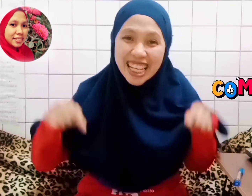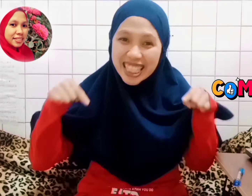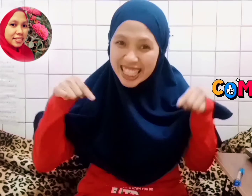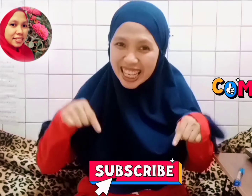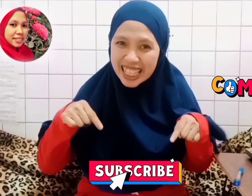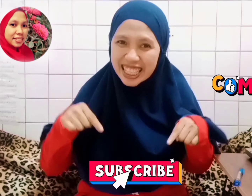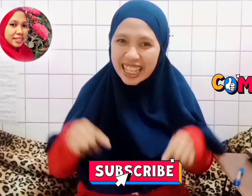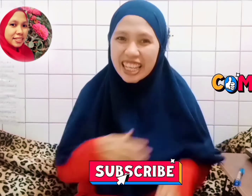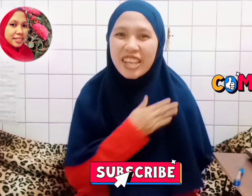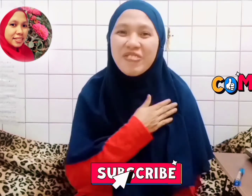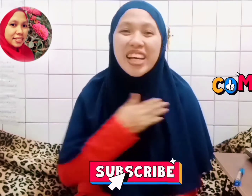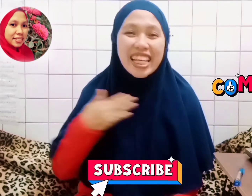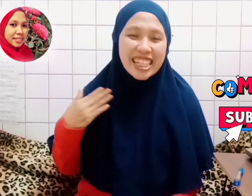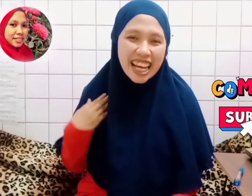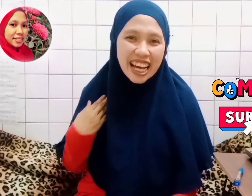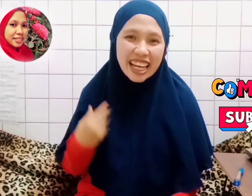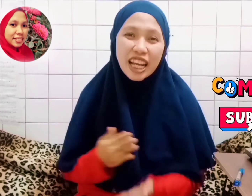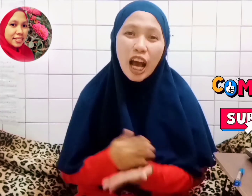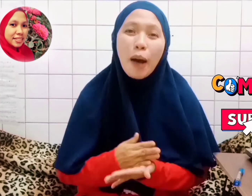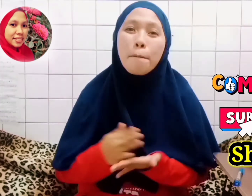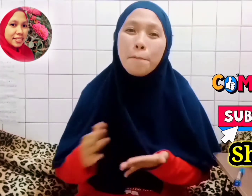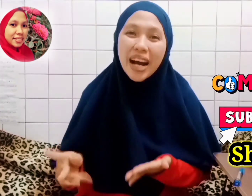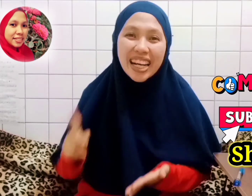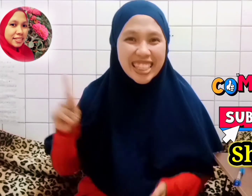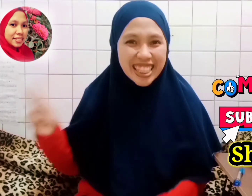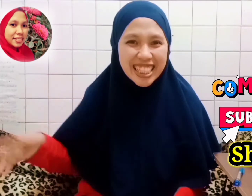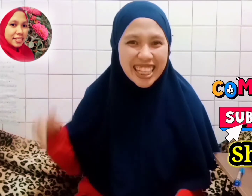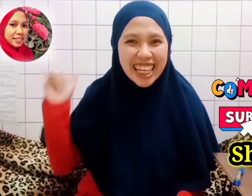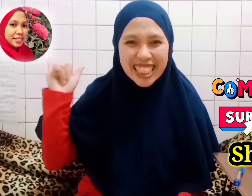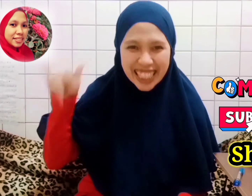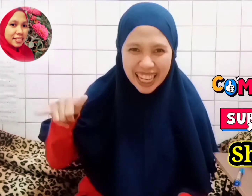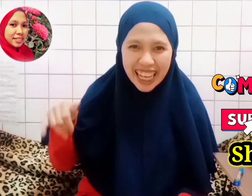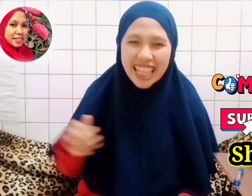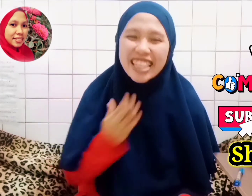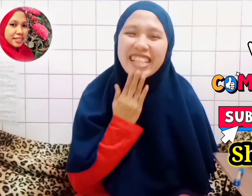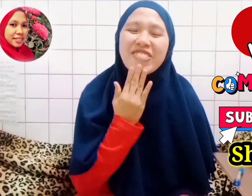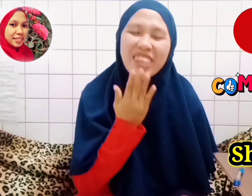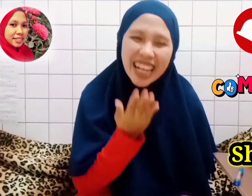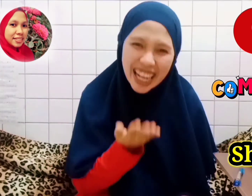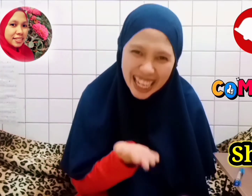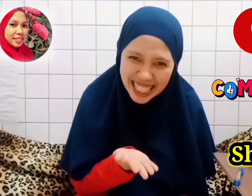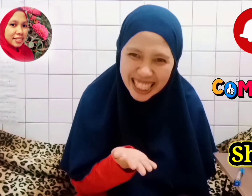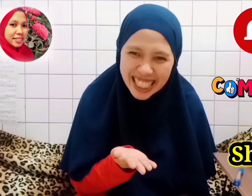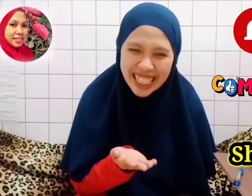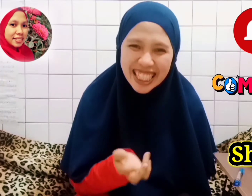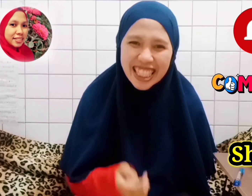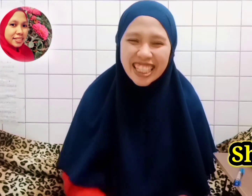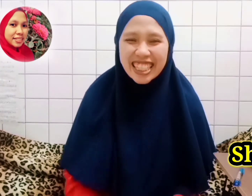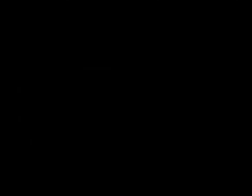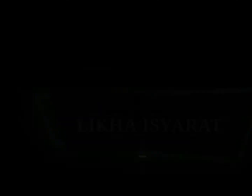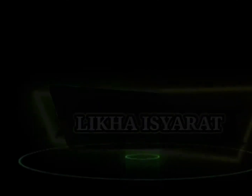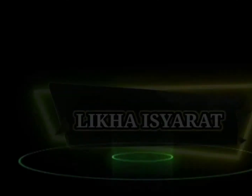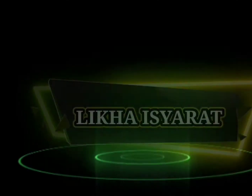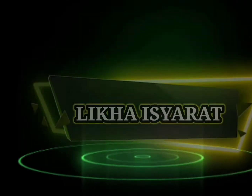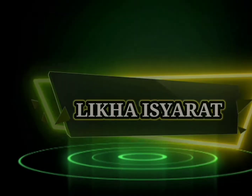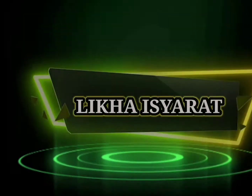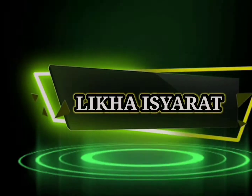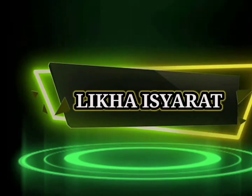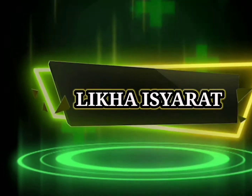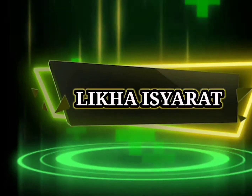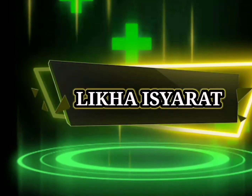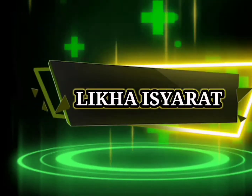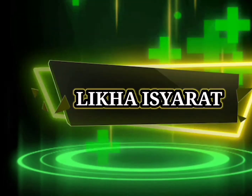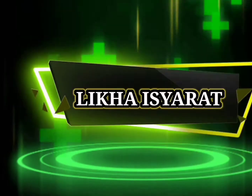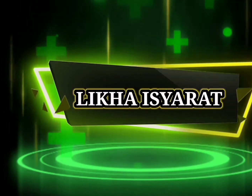komen, subscribe, dan bagikan ya. Terima kasih.